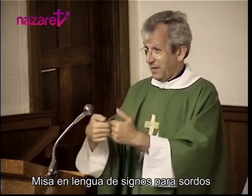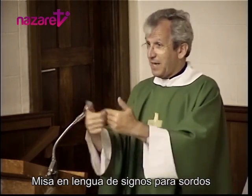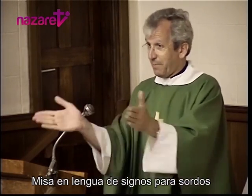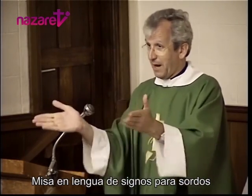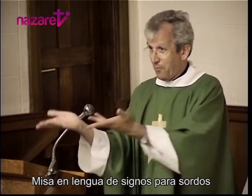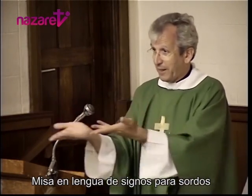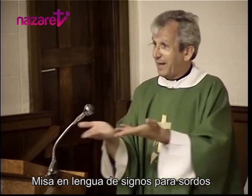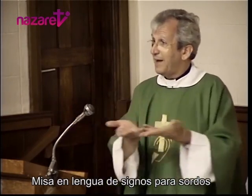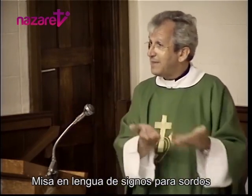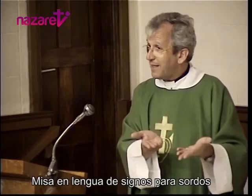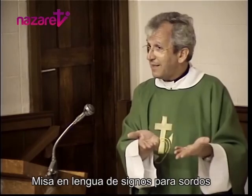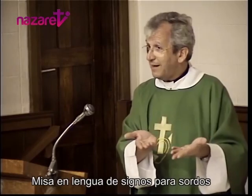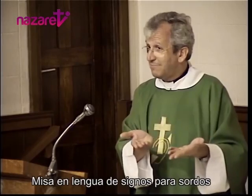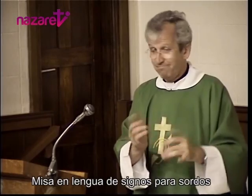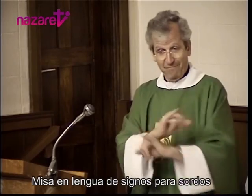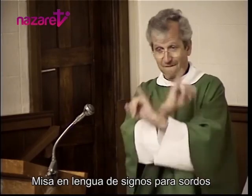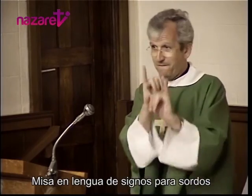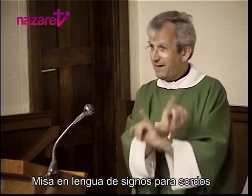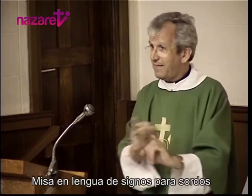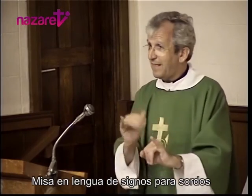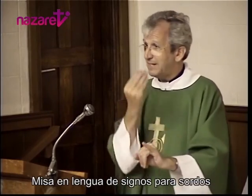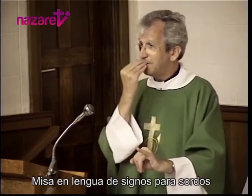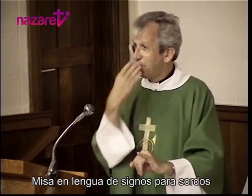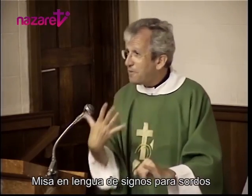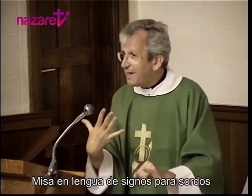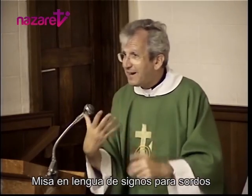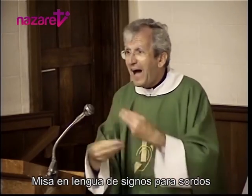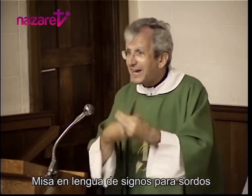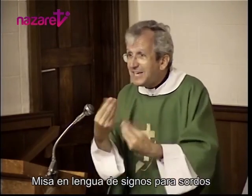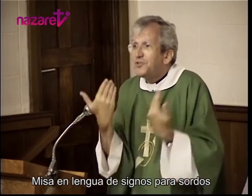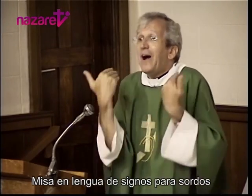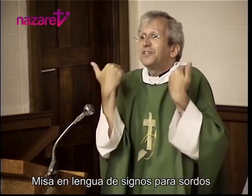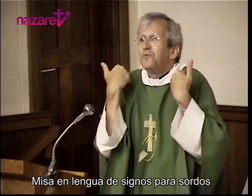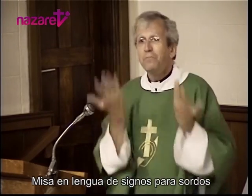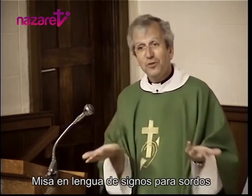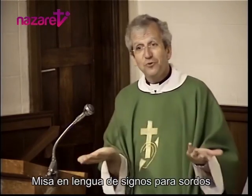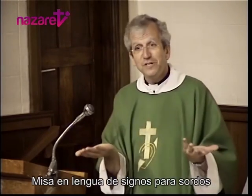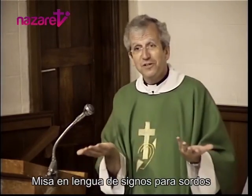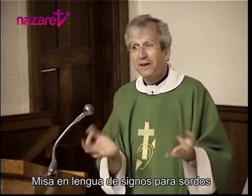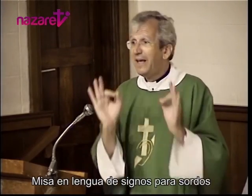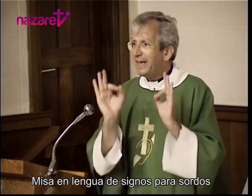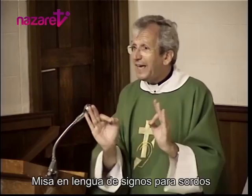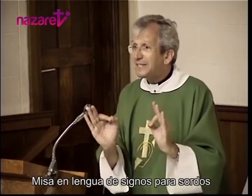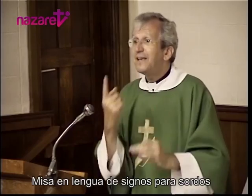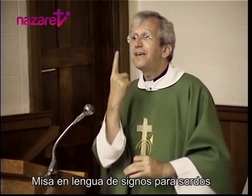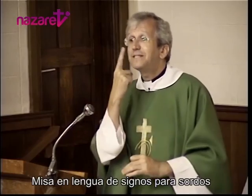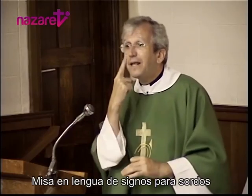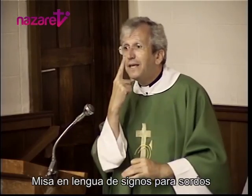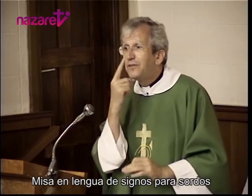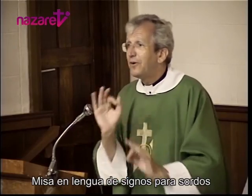abre la puerta y entra, felicidades, muy bien, has hecho, has cumplido tu misión. ¿Qué es? Estar atento,